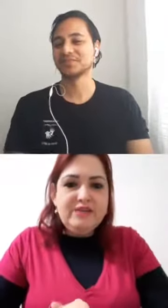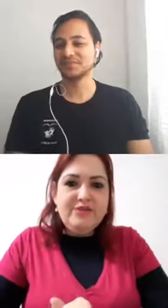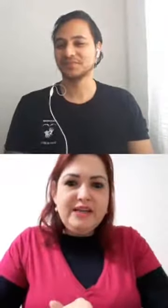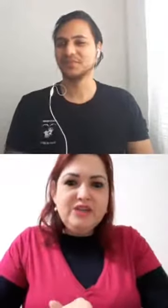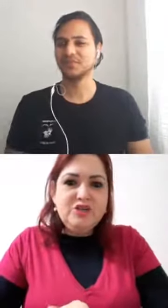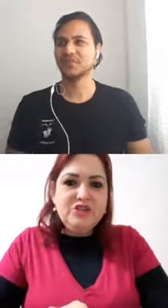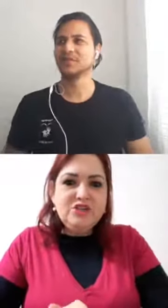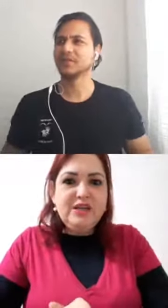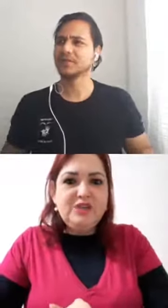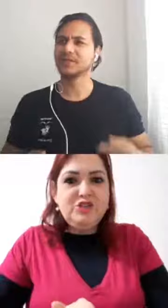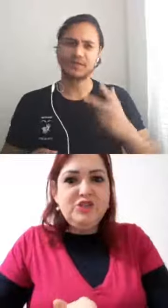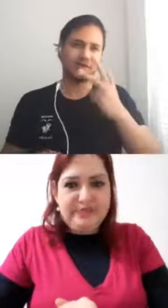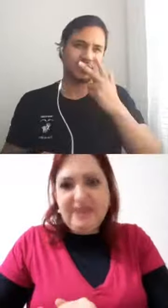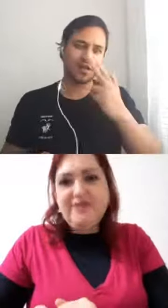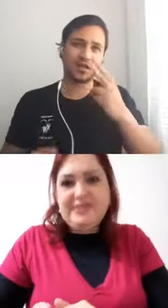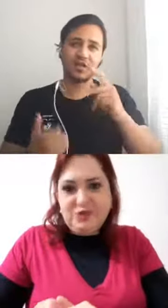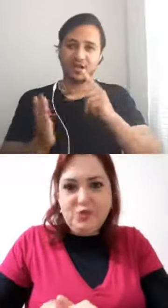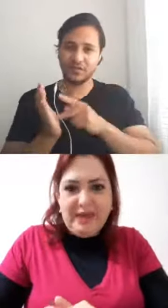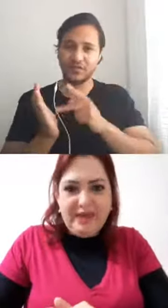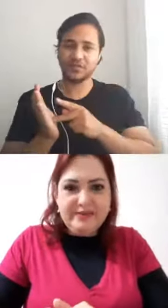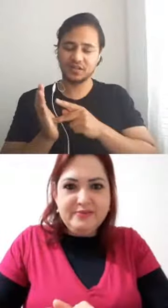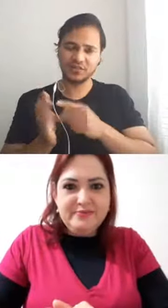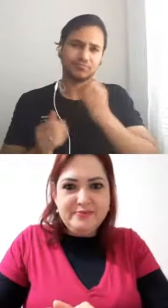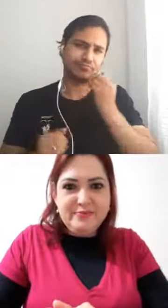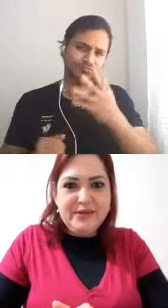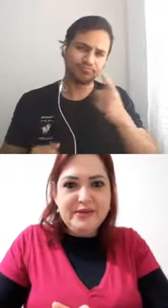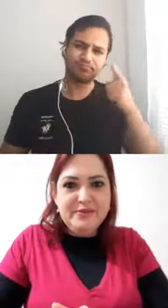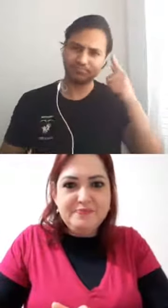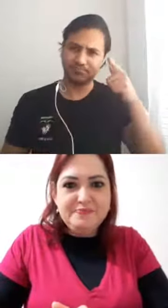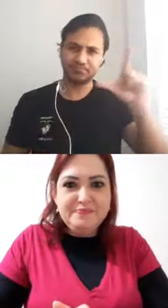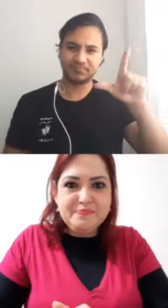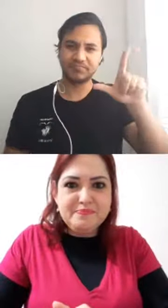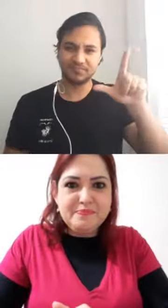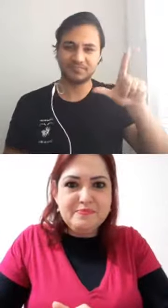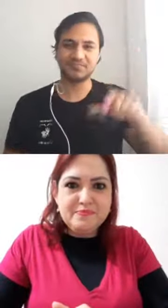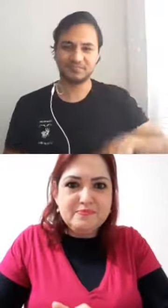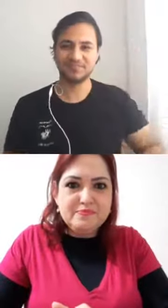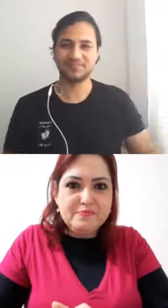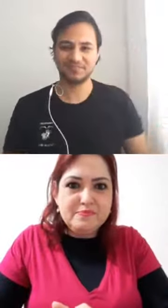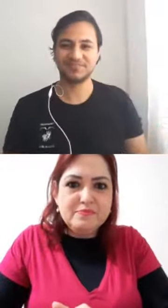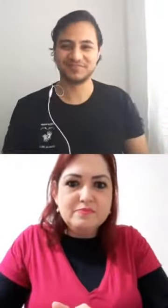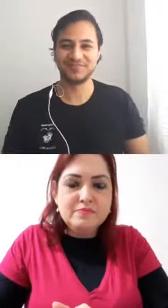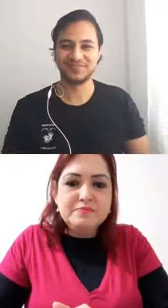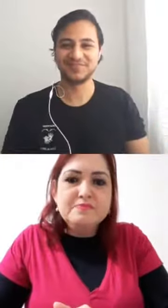na verdade, eu acho que a gente consegue fazer isso bem, né?